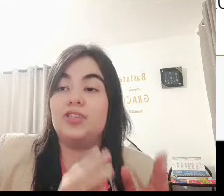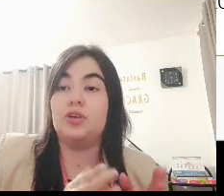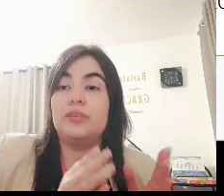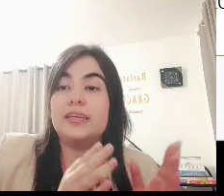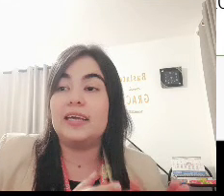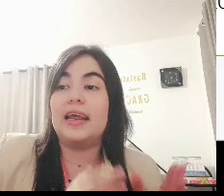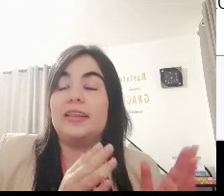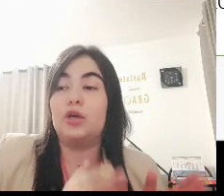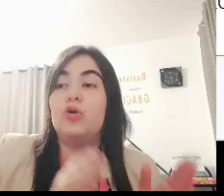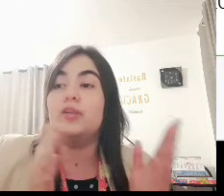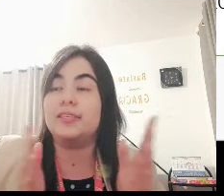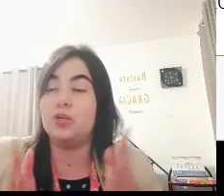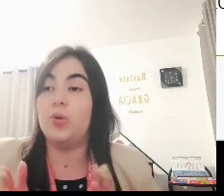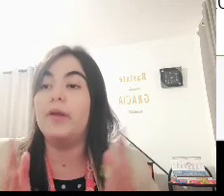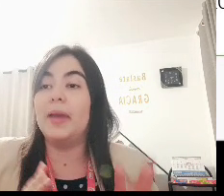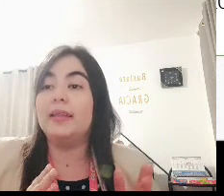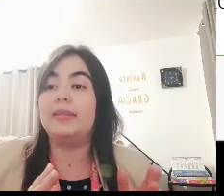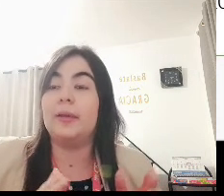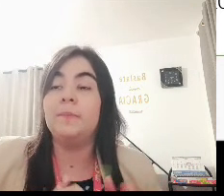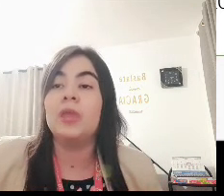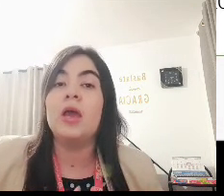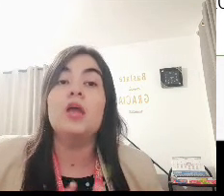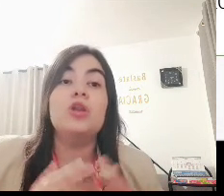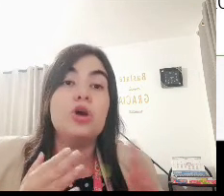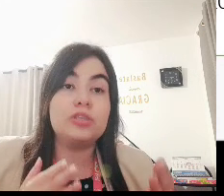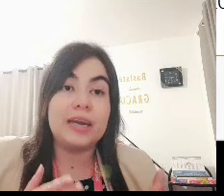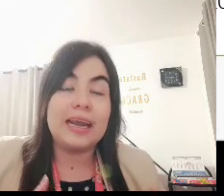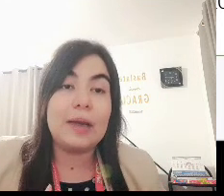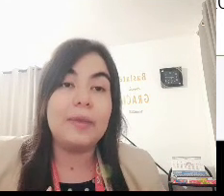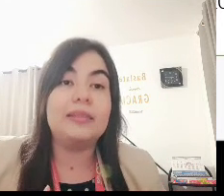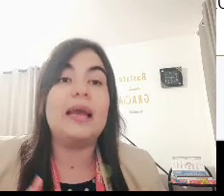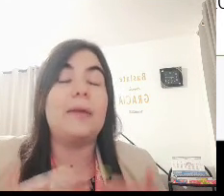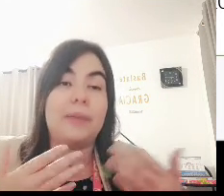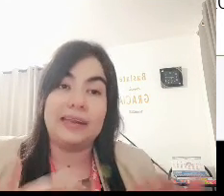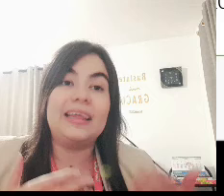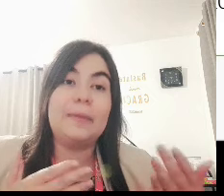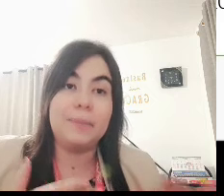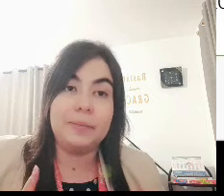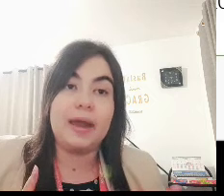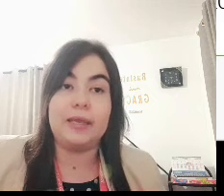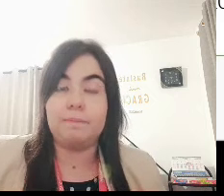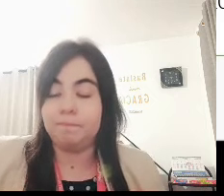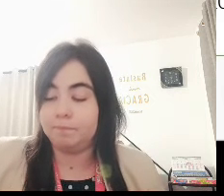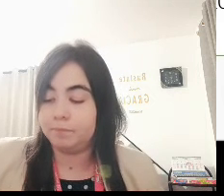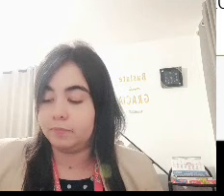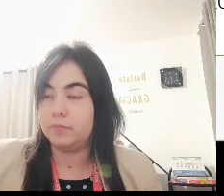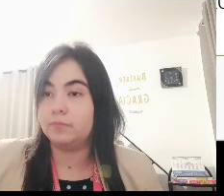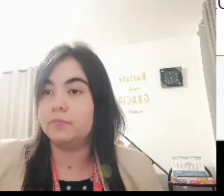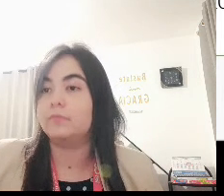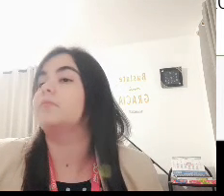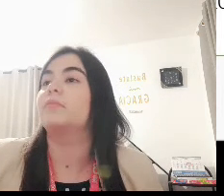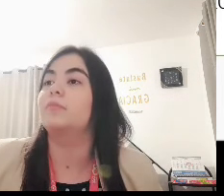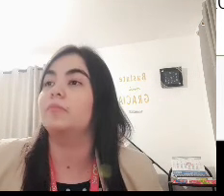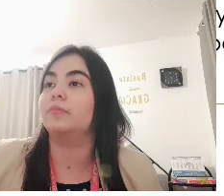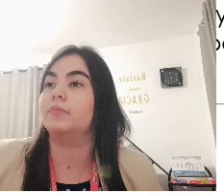de la sección tercera, artículo 19 y 20, nos reglamenta la parte de primaria.